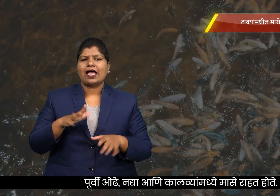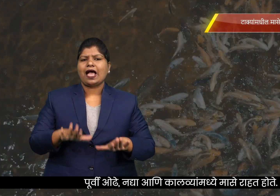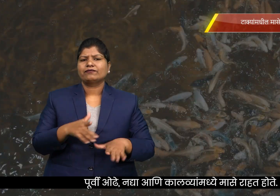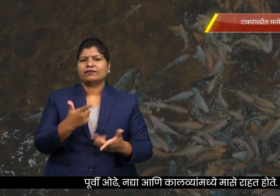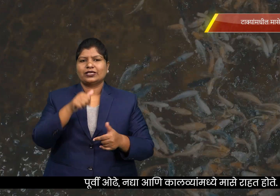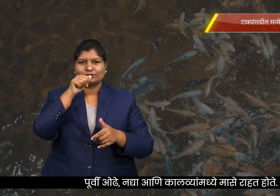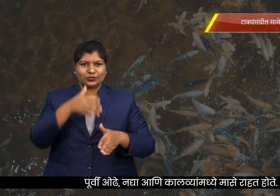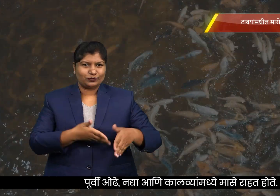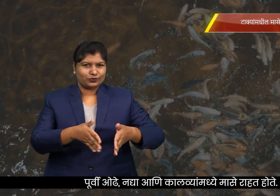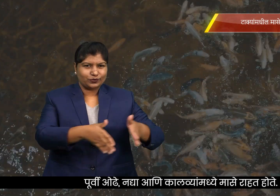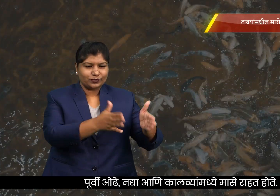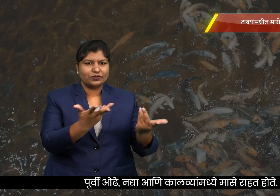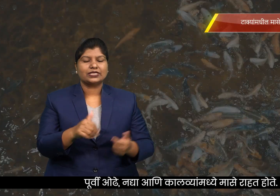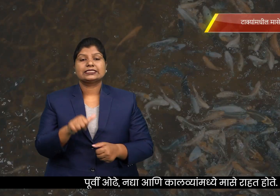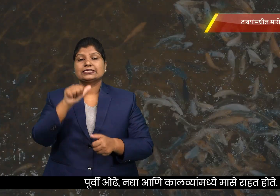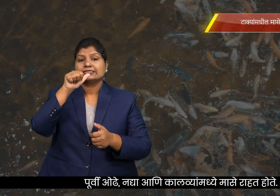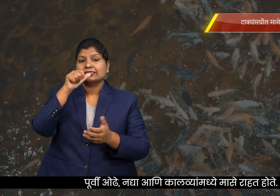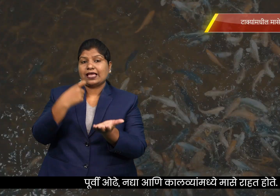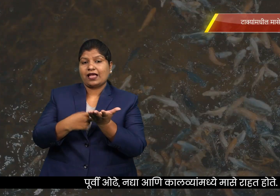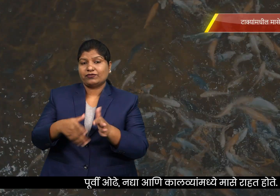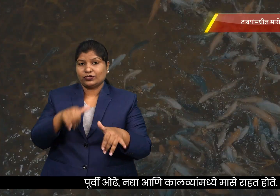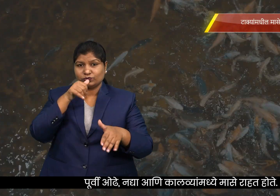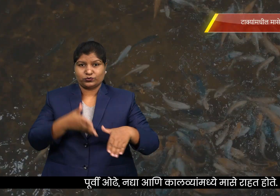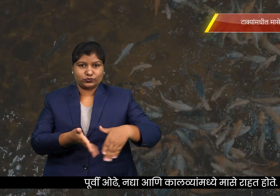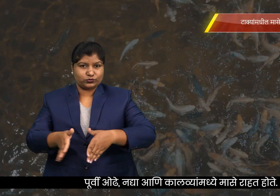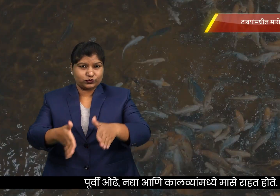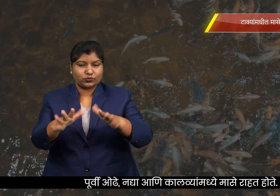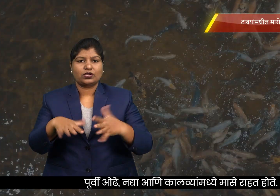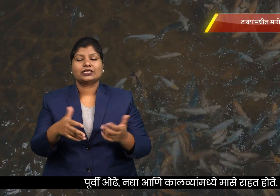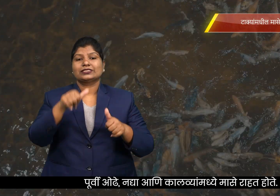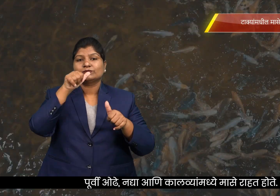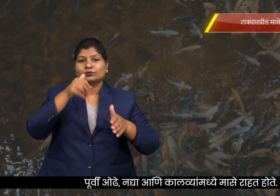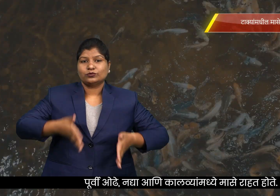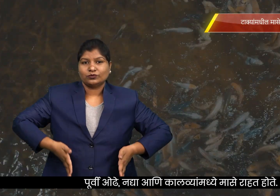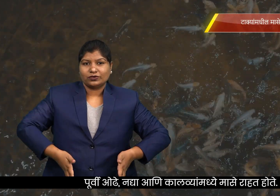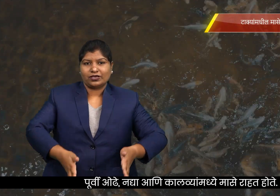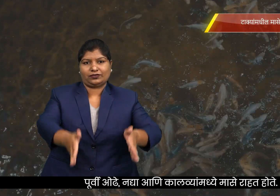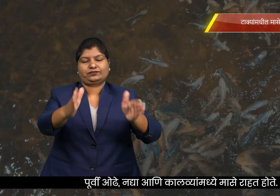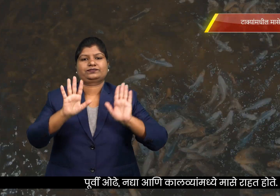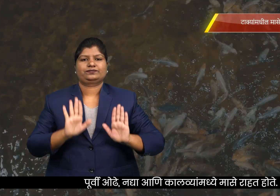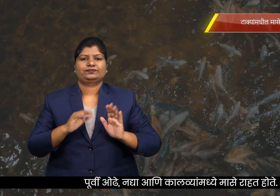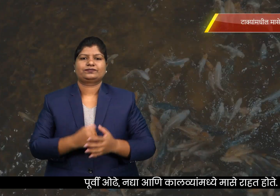पूर्वी ओढे, नद्या आणि कालव्यांमध्ये मासे राहत होते.